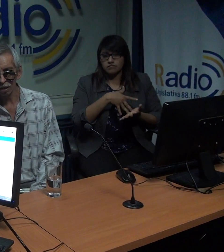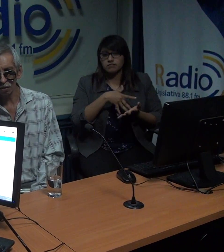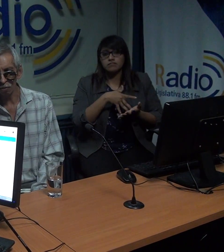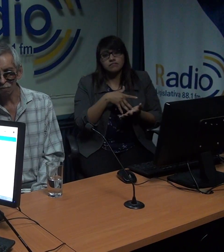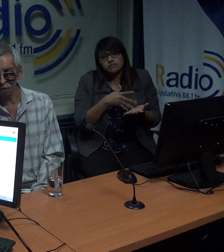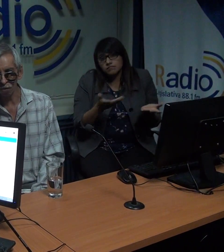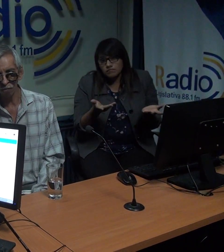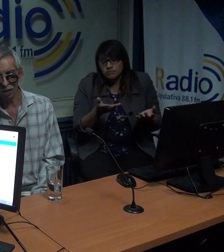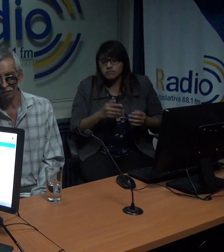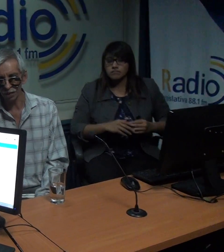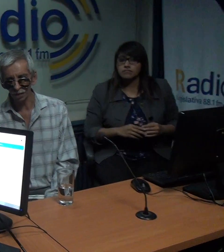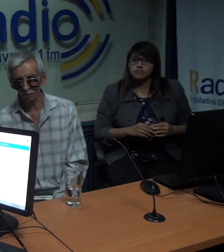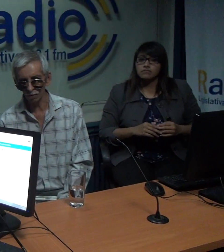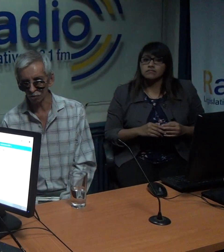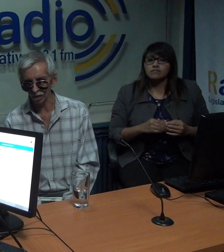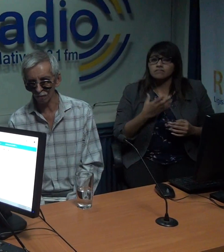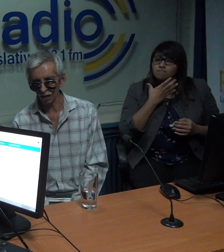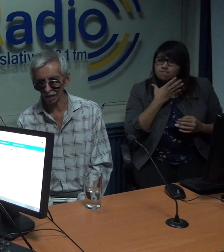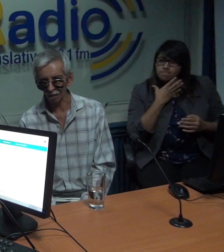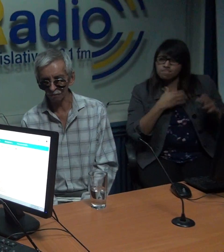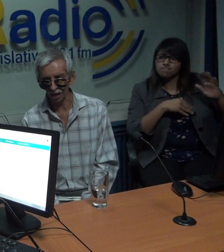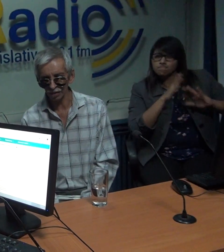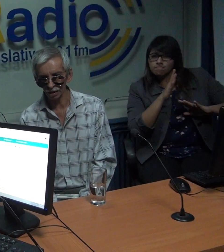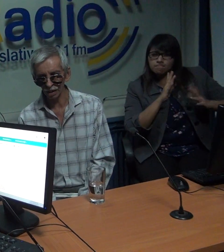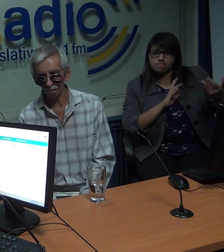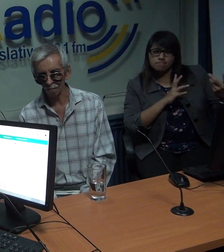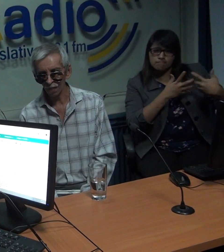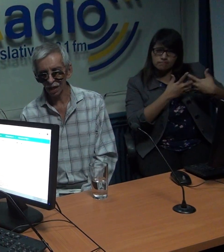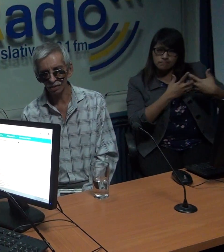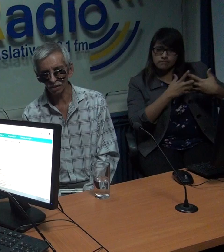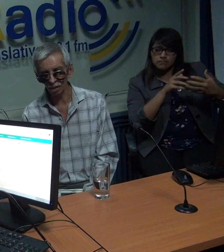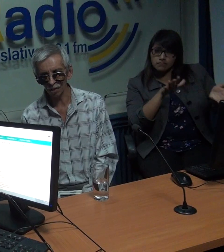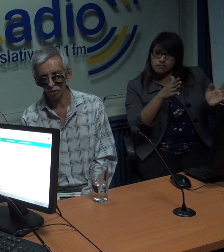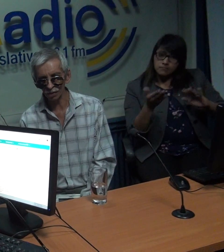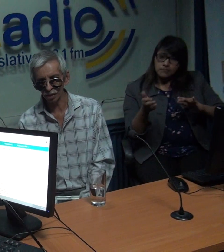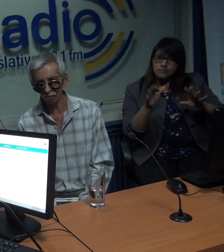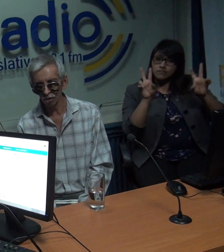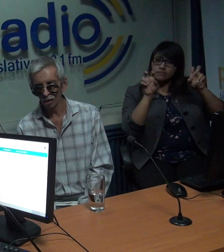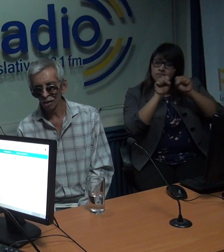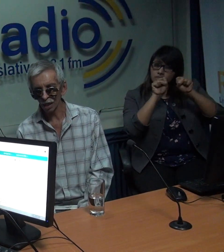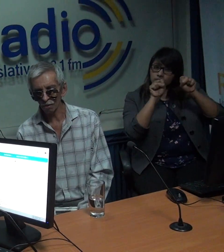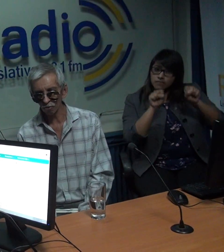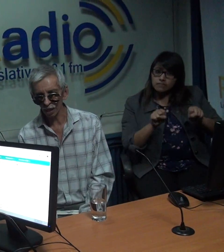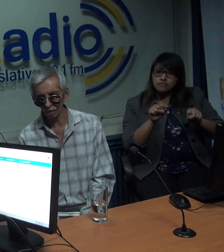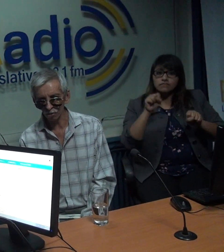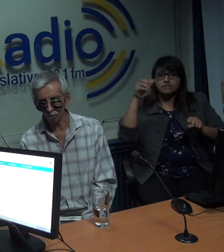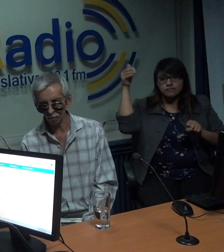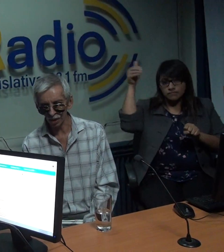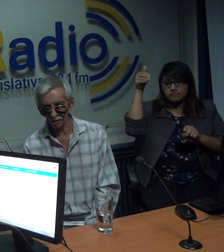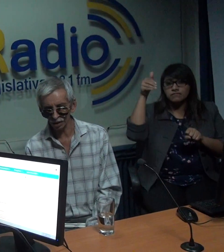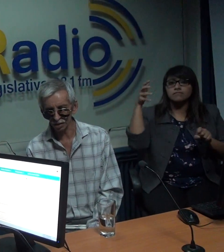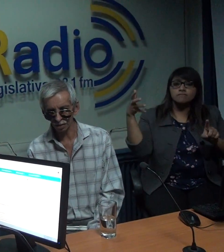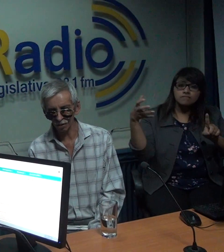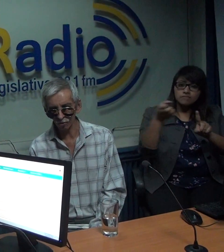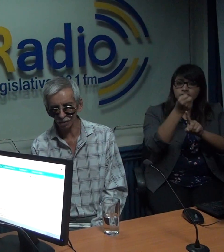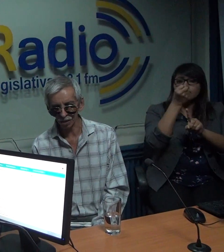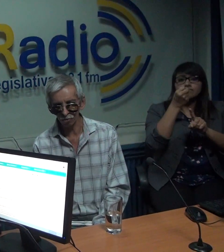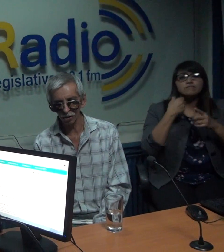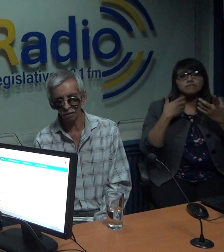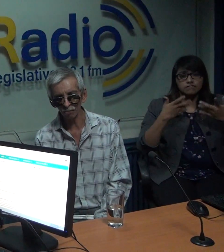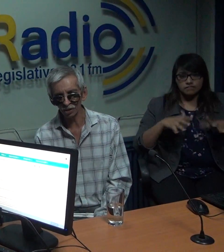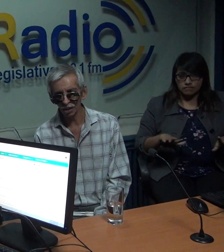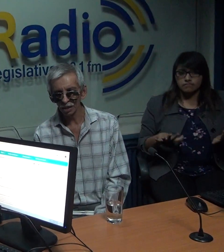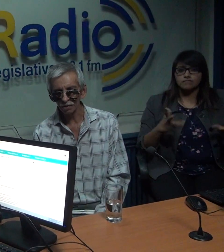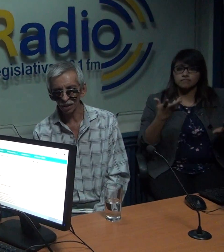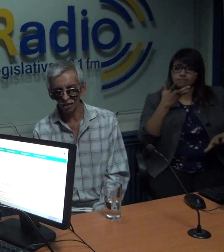con un poco más de dificultad para adaptarse al sistema educativo, han logrado incorporarse al sistema